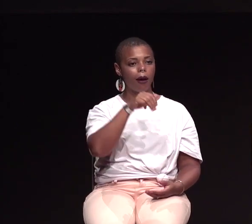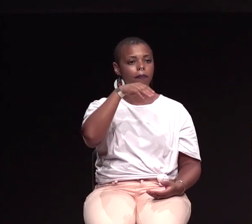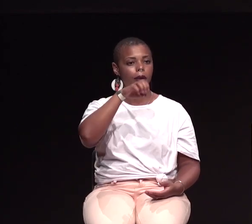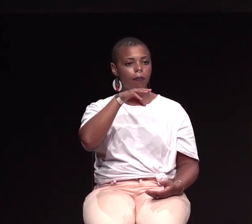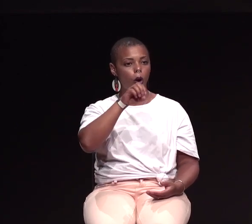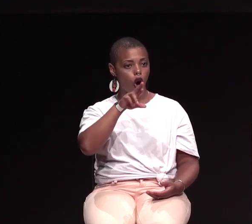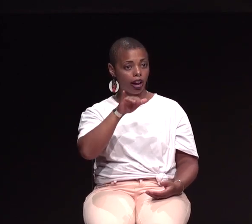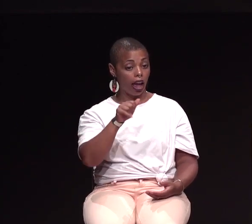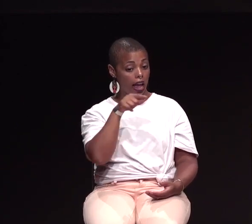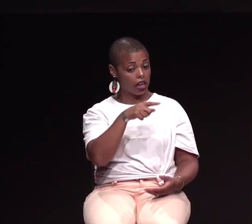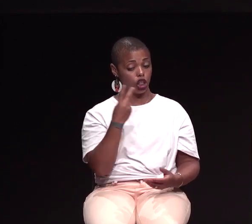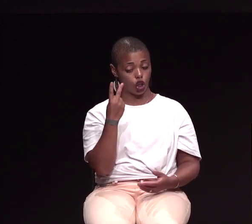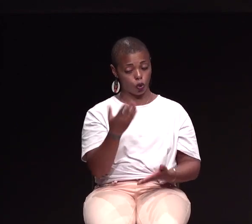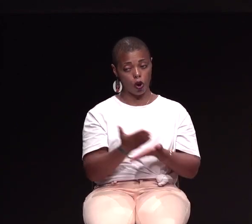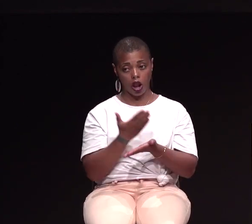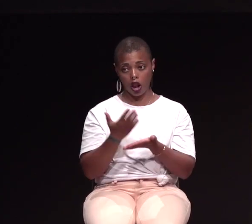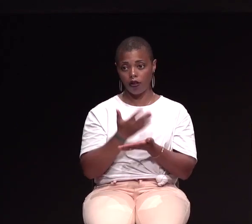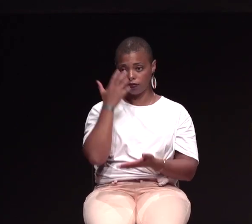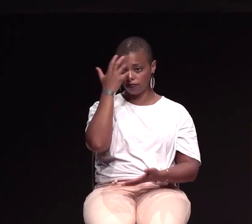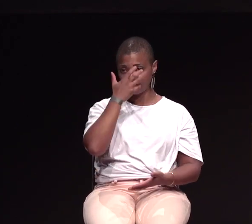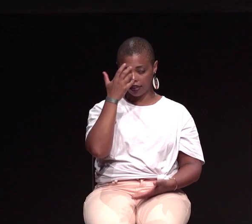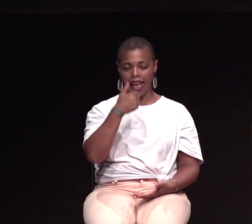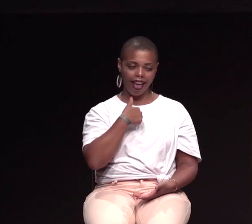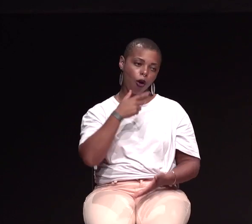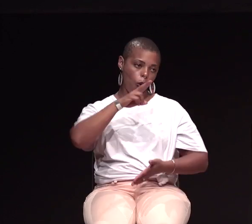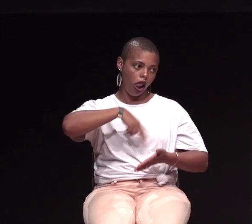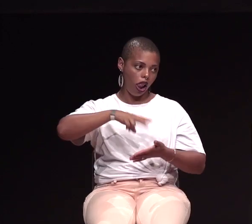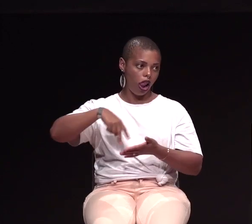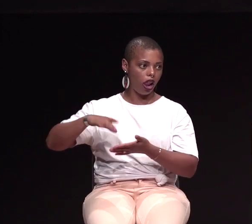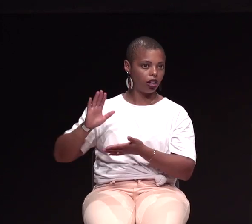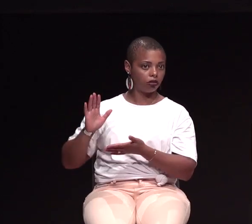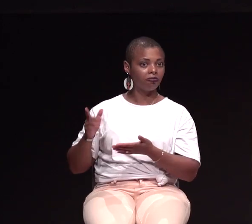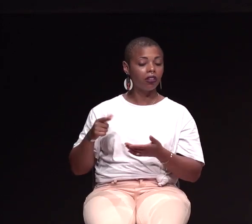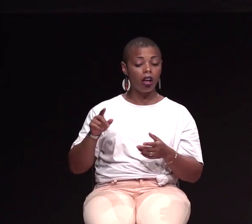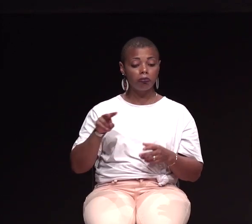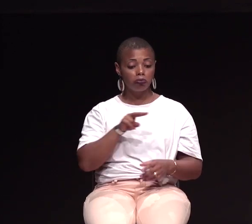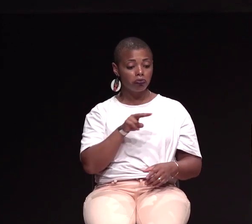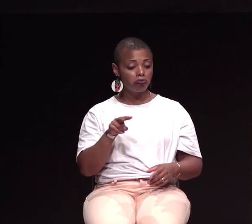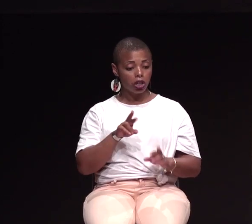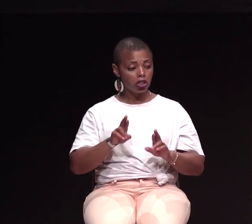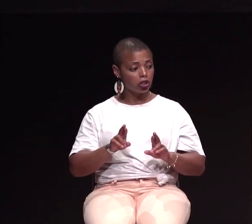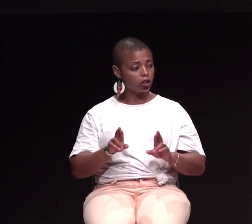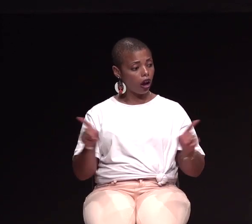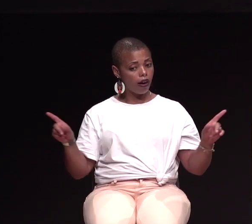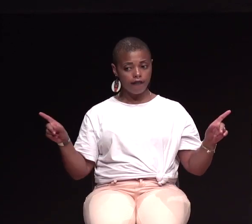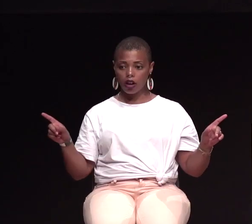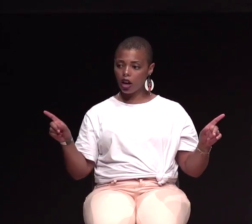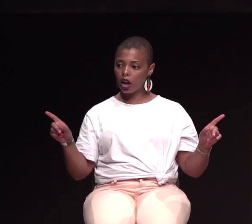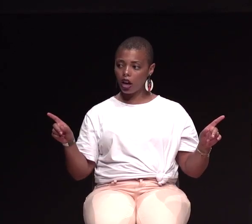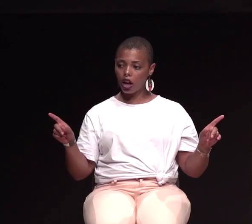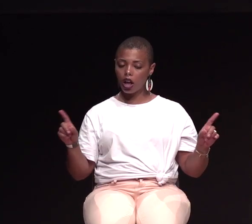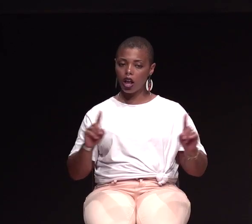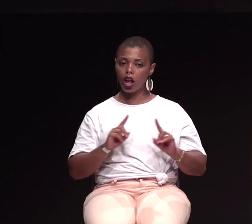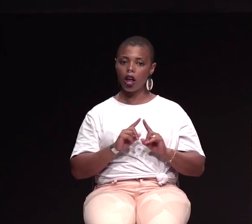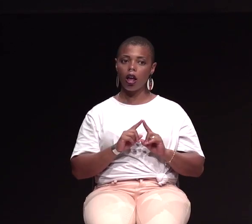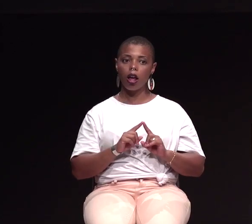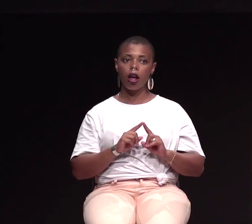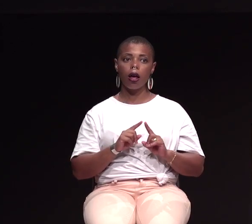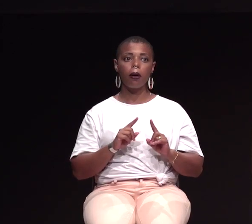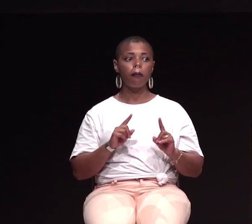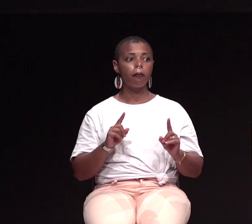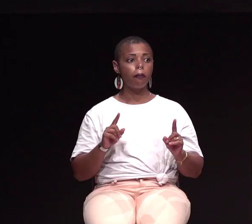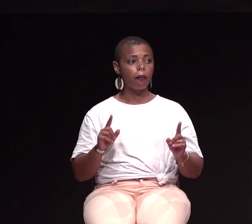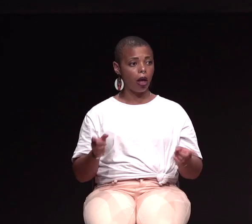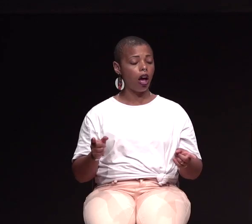que são, a meu ver, né, como leitora, bem diferentes, e acho que ensejam questões que